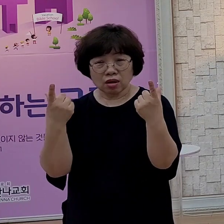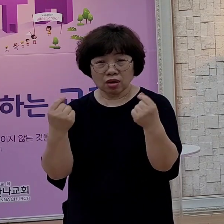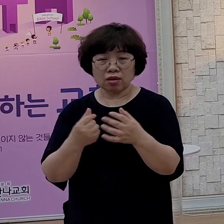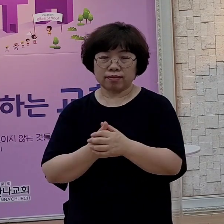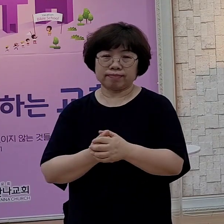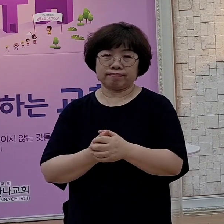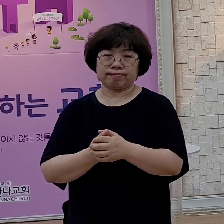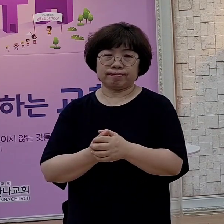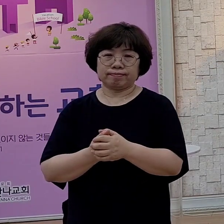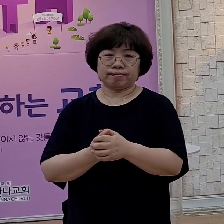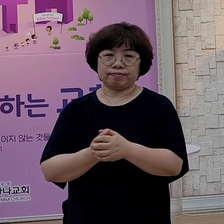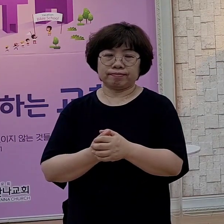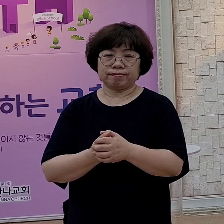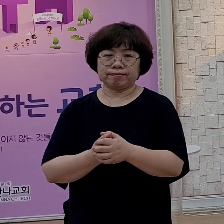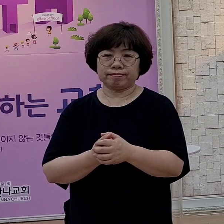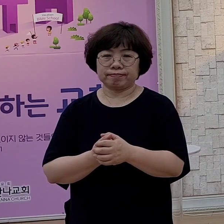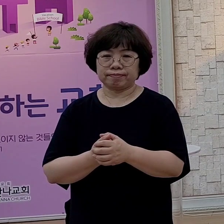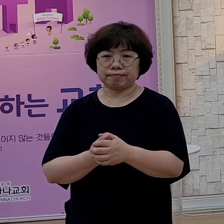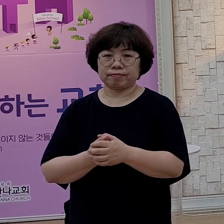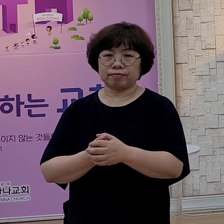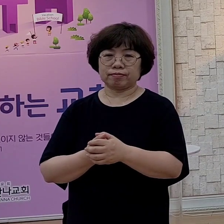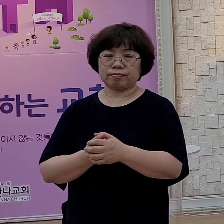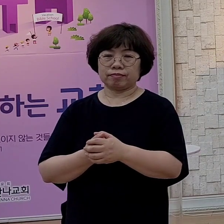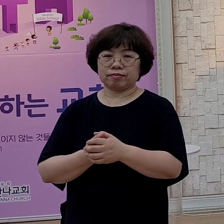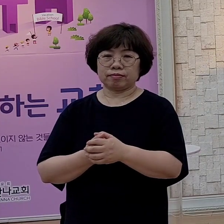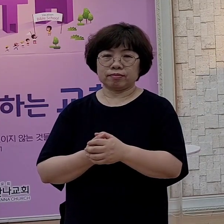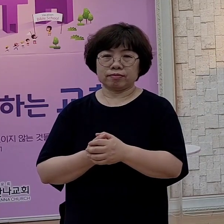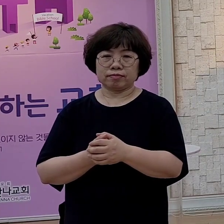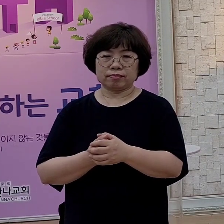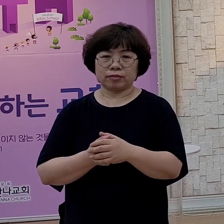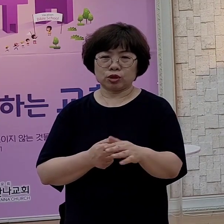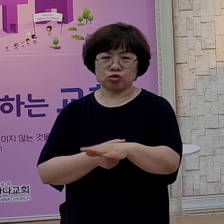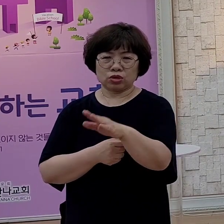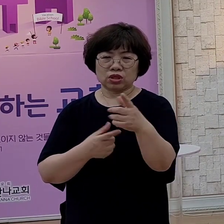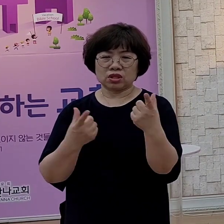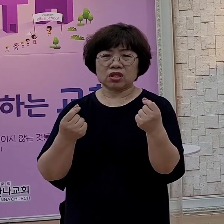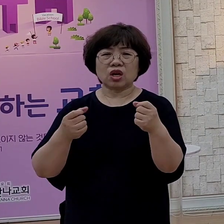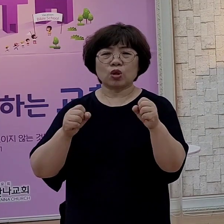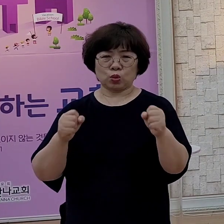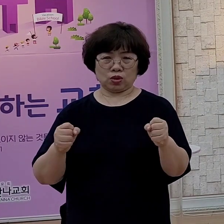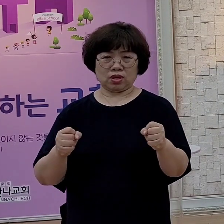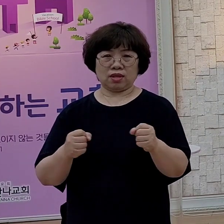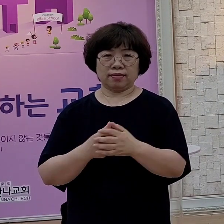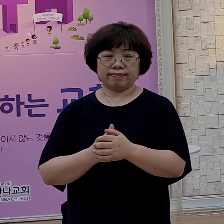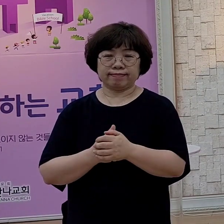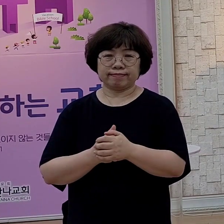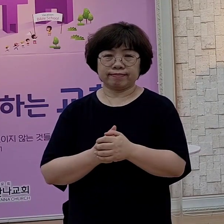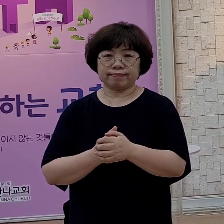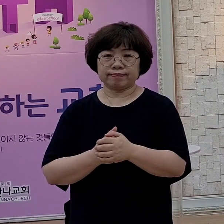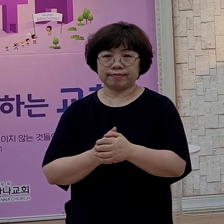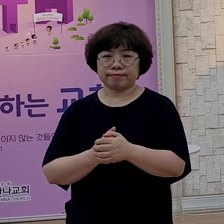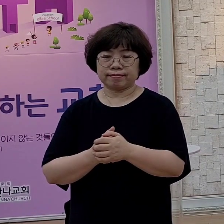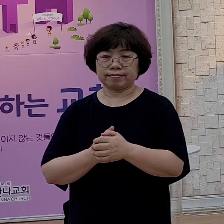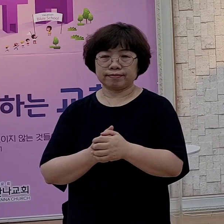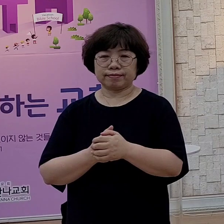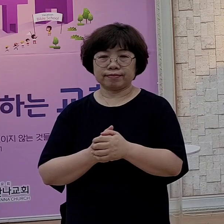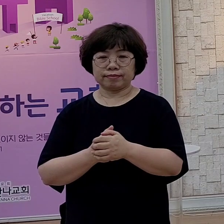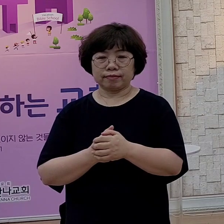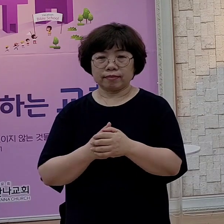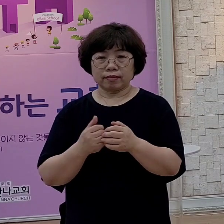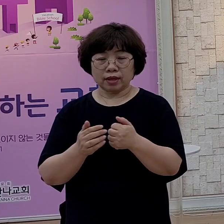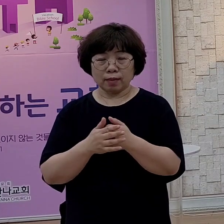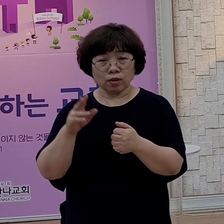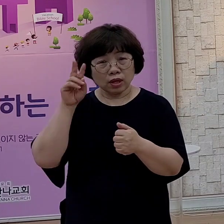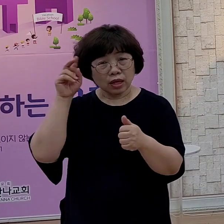말씀에 우리는 무릎 꿇을 수밖에 없는 그런 존재라는 사실입니다. 여러분, 그래서